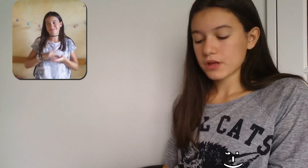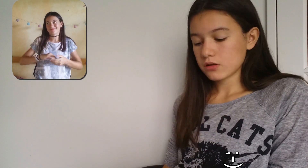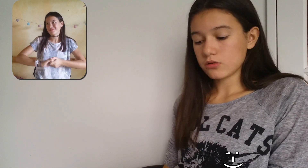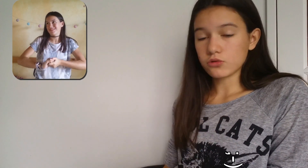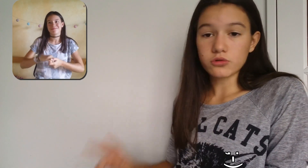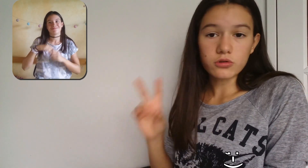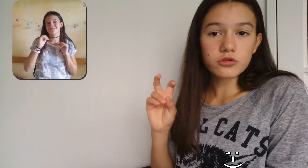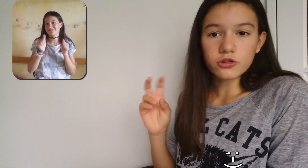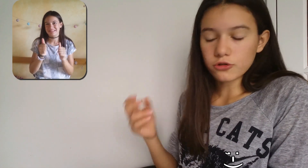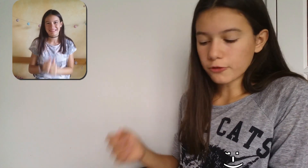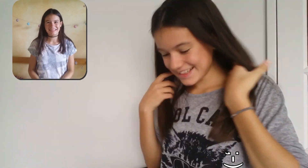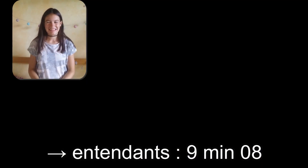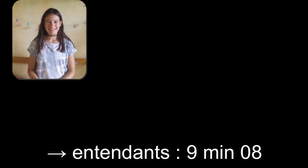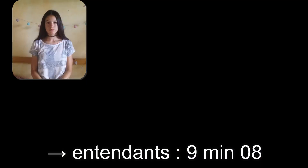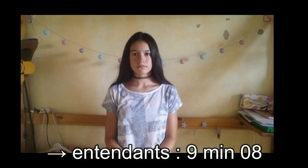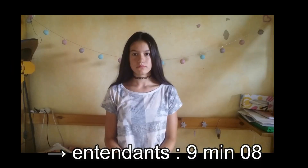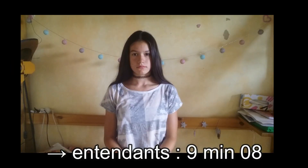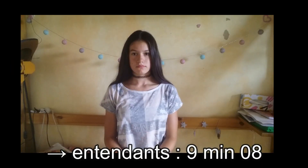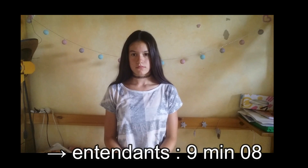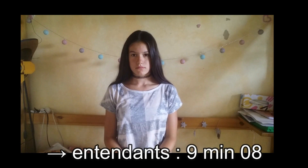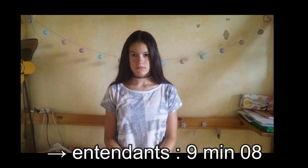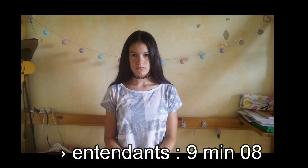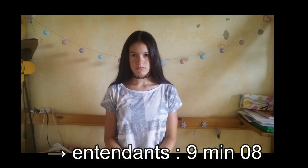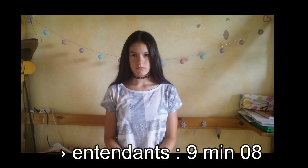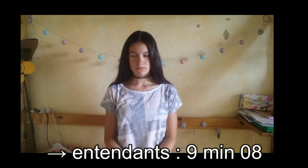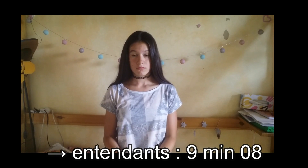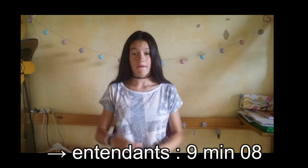nôtres, aux entendants.